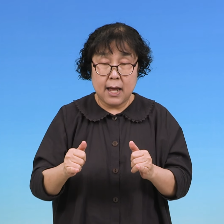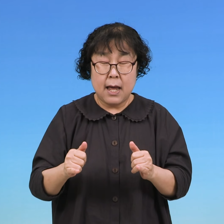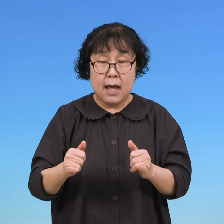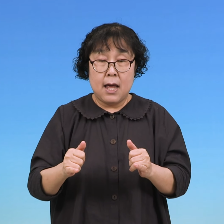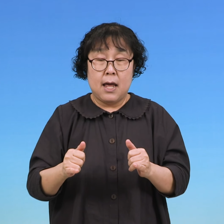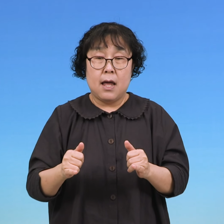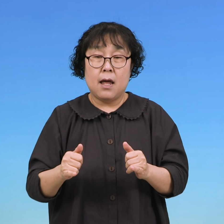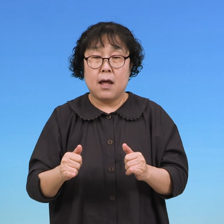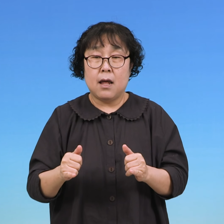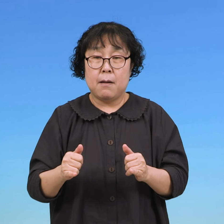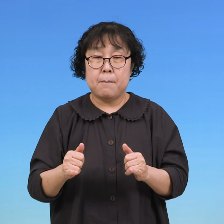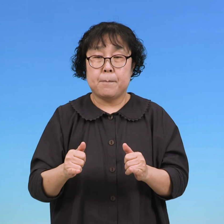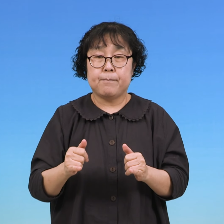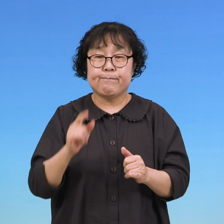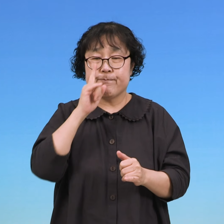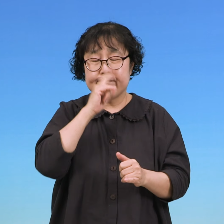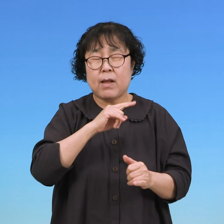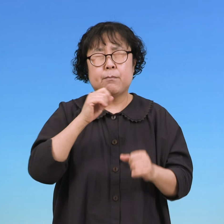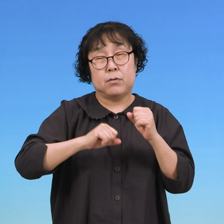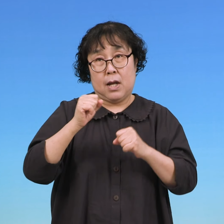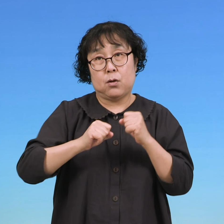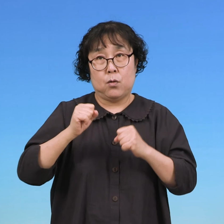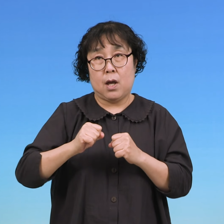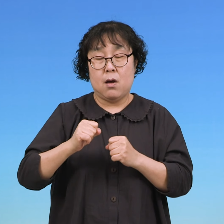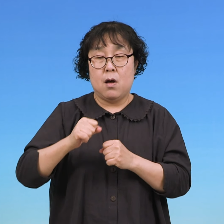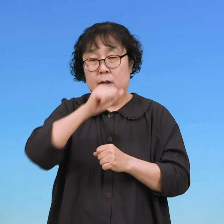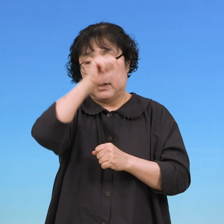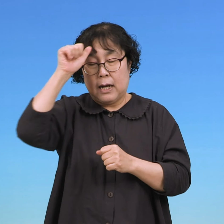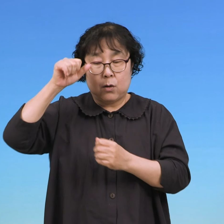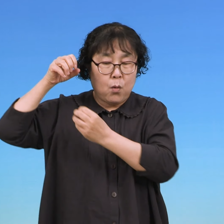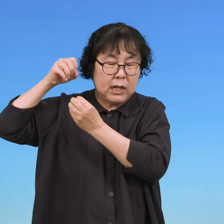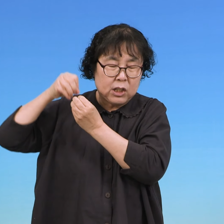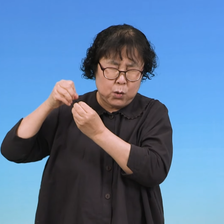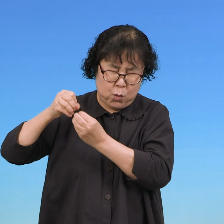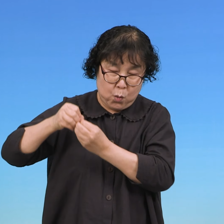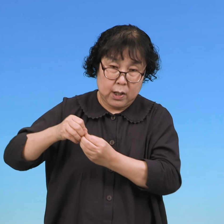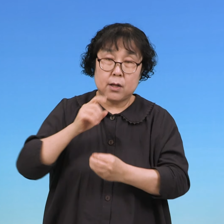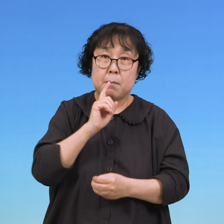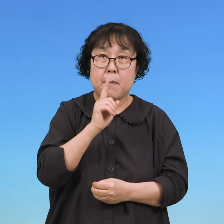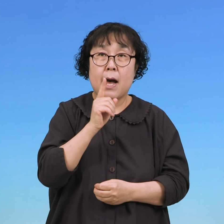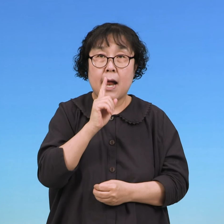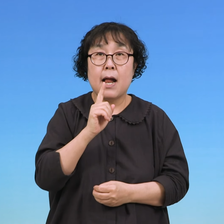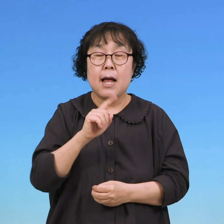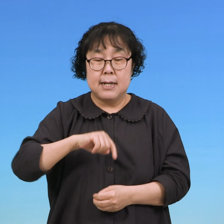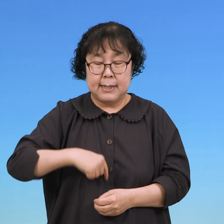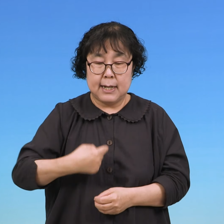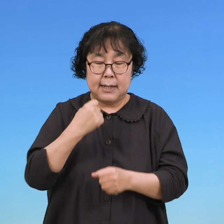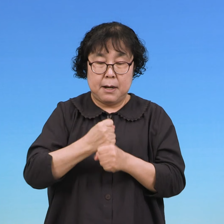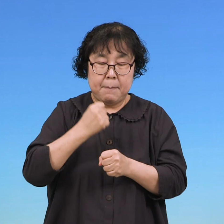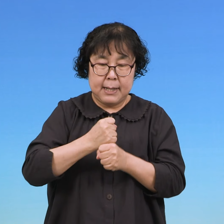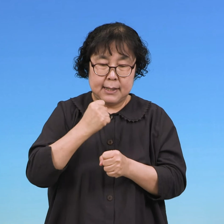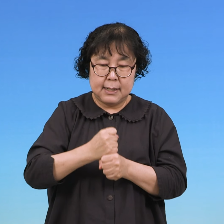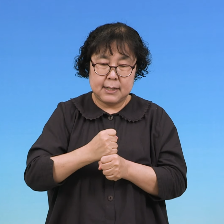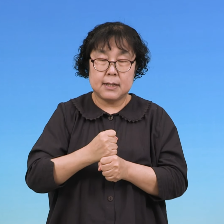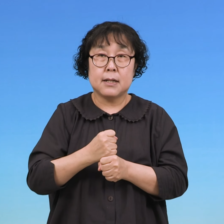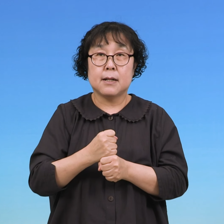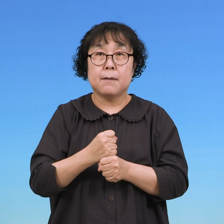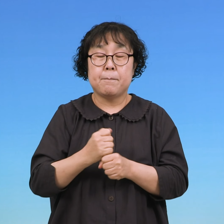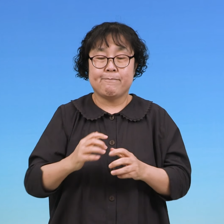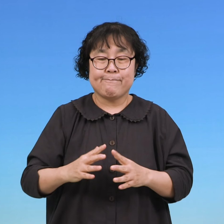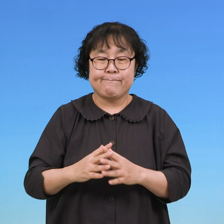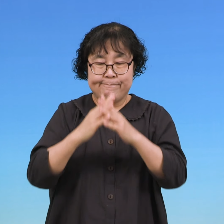그게 장로의 유전이라는 말로, 그게 장로의 전통이라는 말로, 이미 그게 자기들이 만든